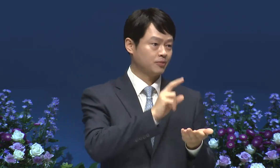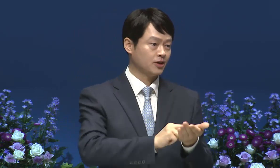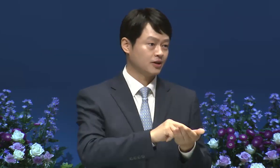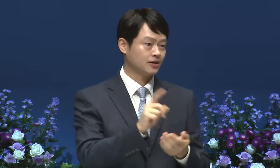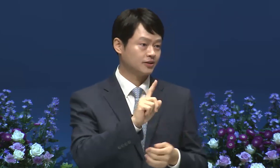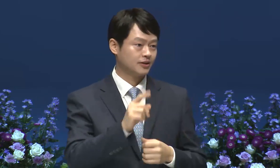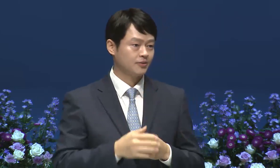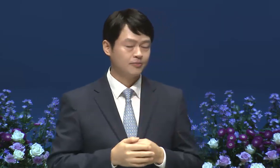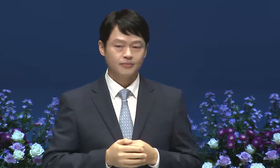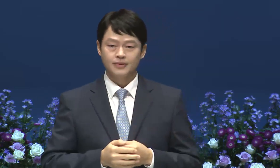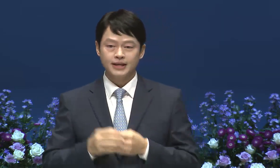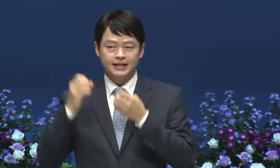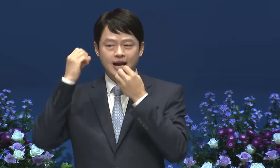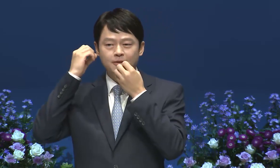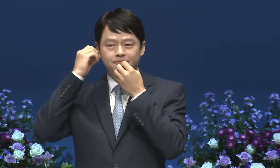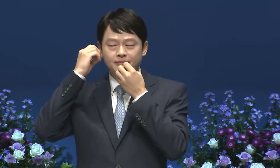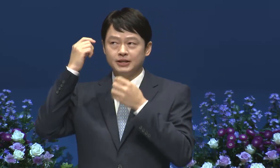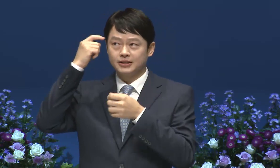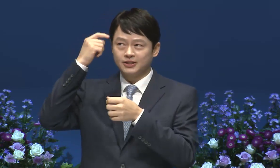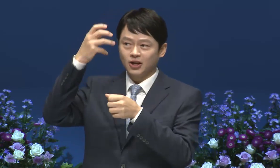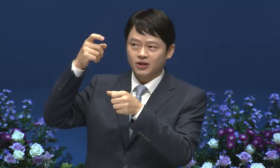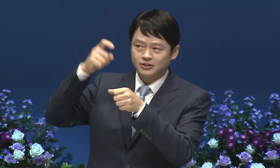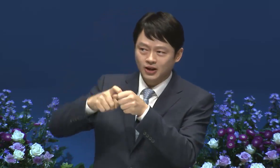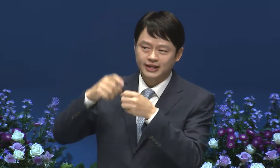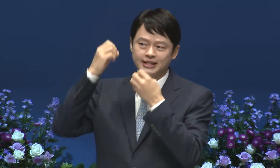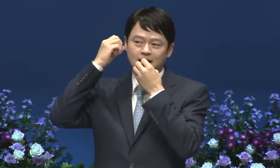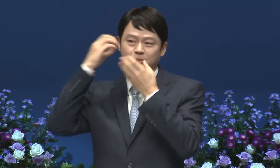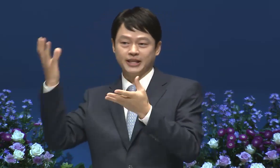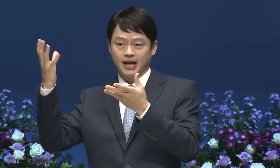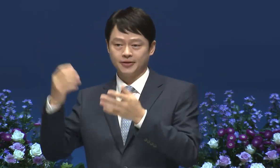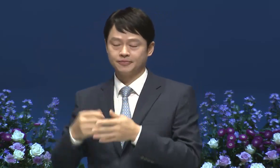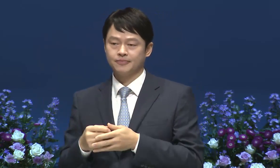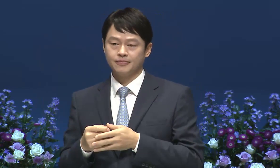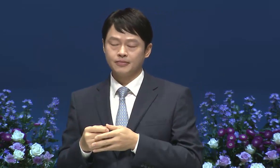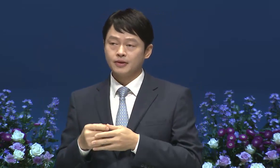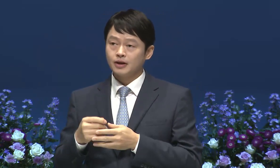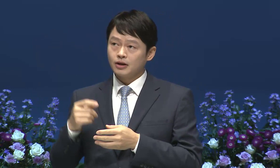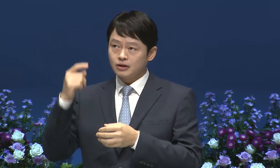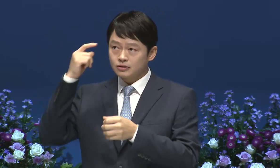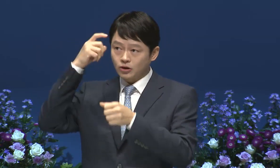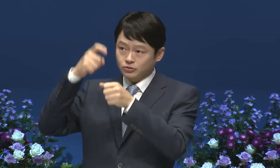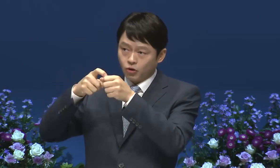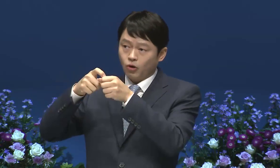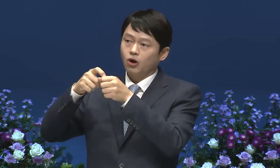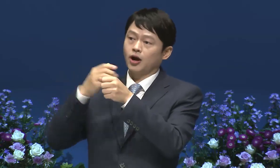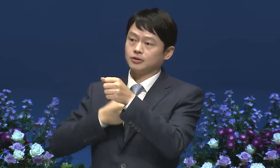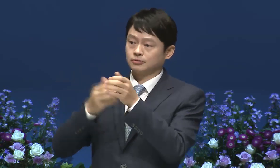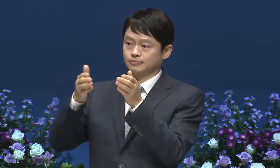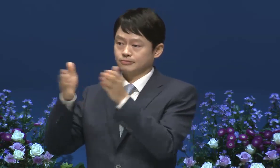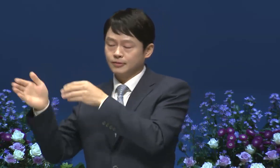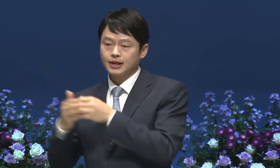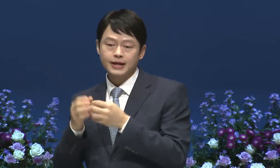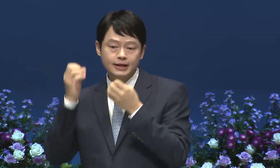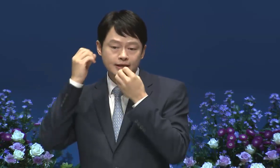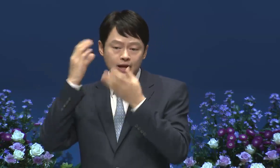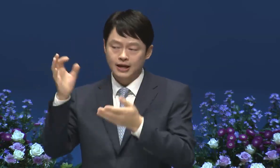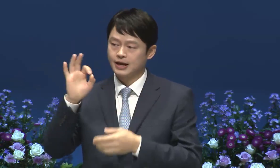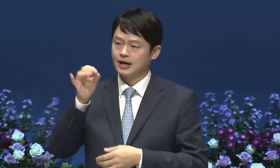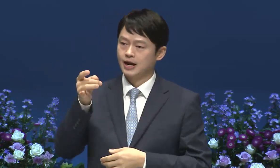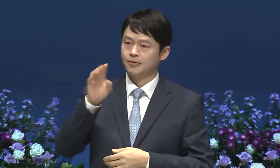오늘 말씀은 영적 에바다 에바다라는 제목으로 말씀드리고 싶습니다.